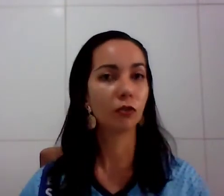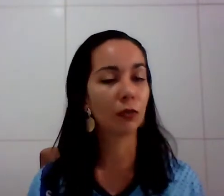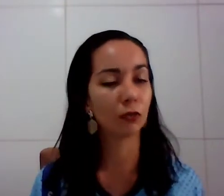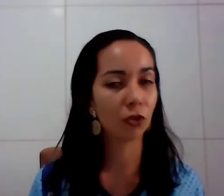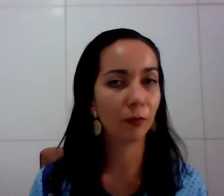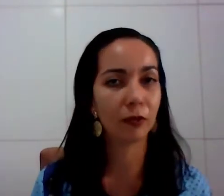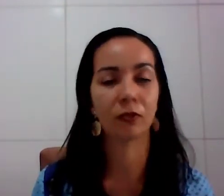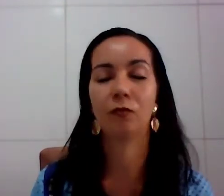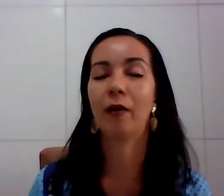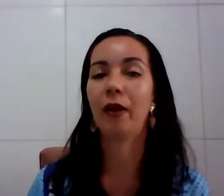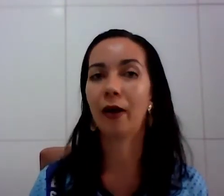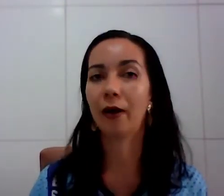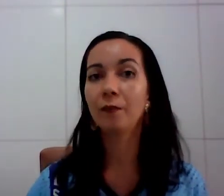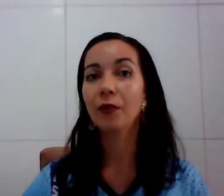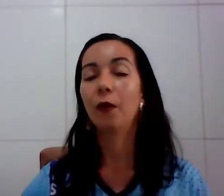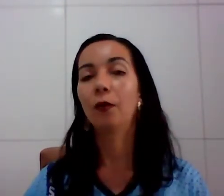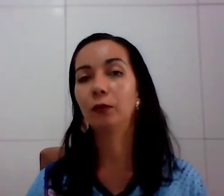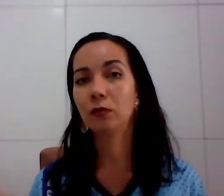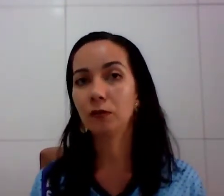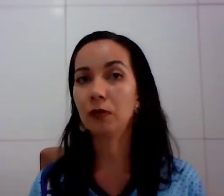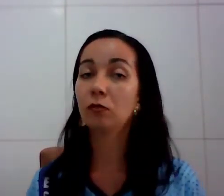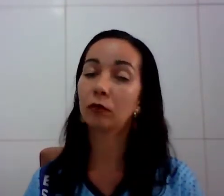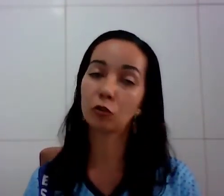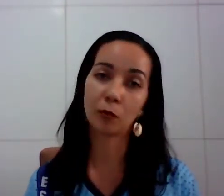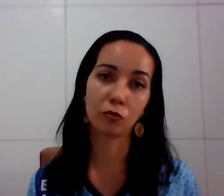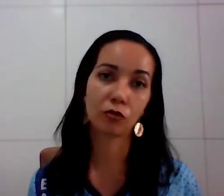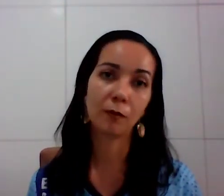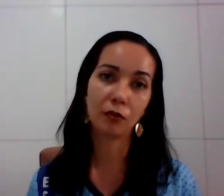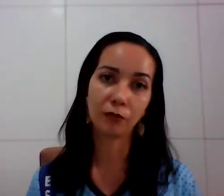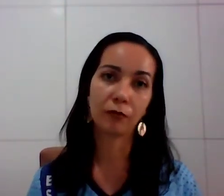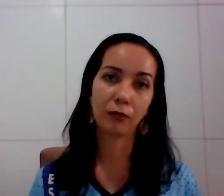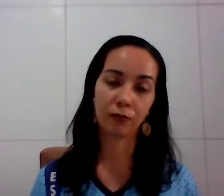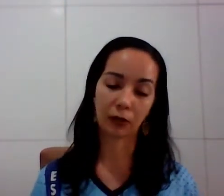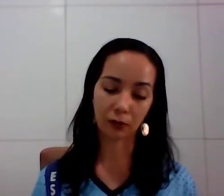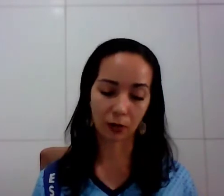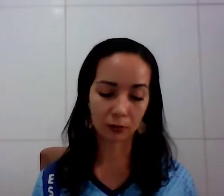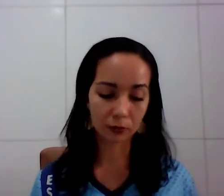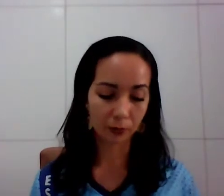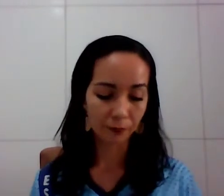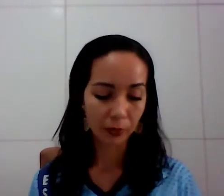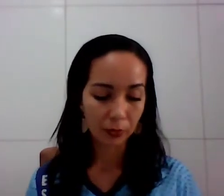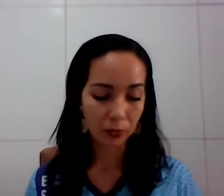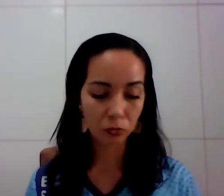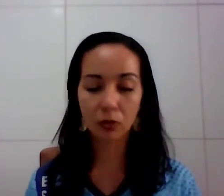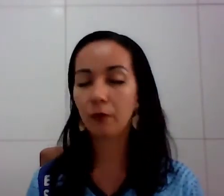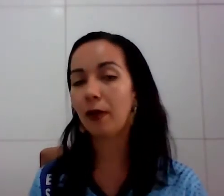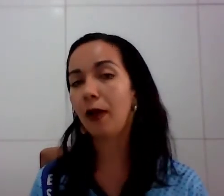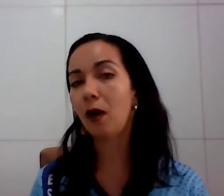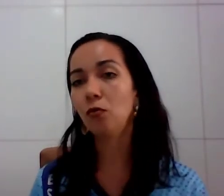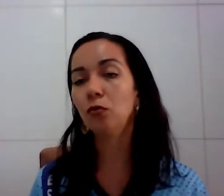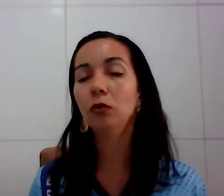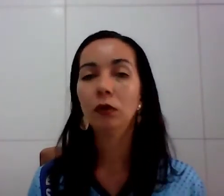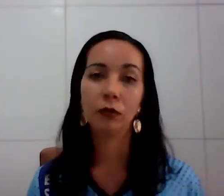doenças também já se espalharam, outros vírus, outras pessoas também já foram infectadas. E isso não é algo de